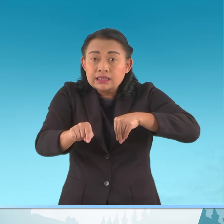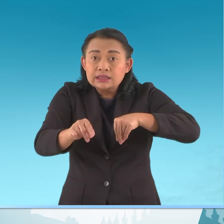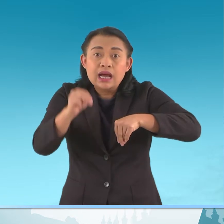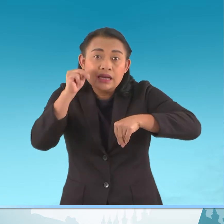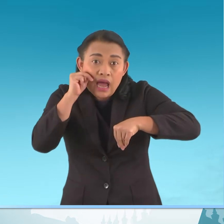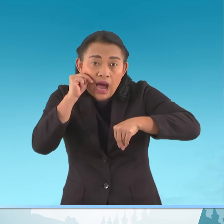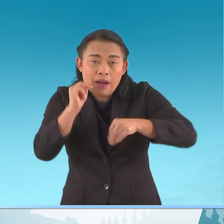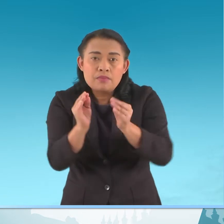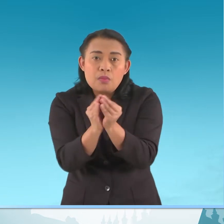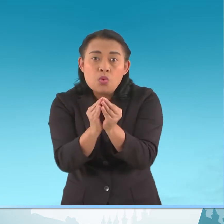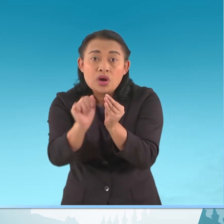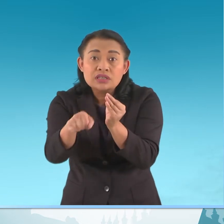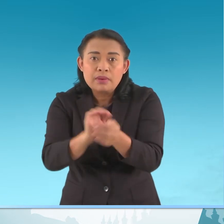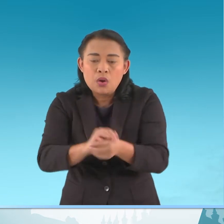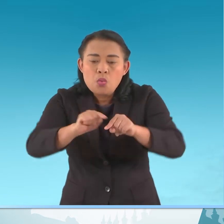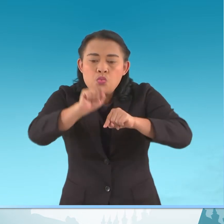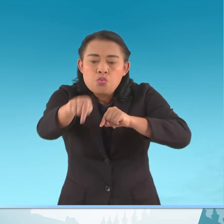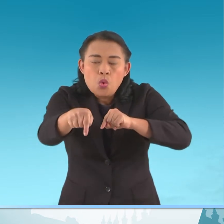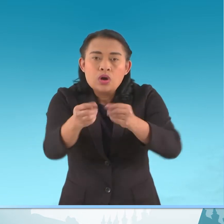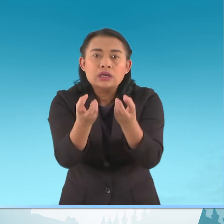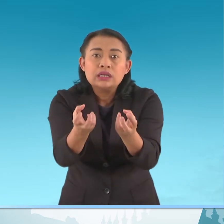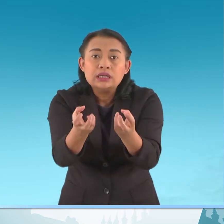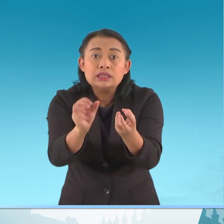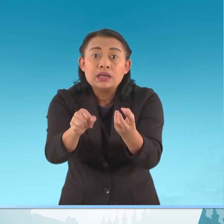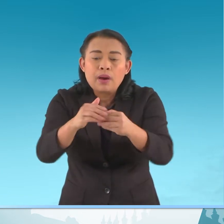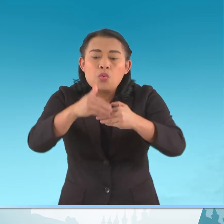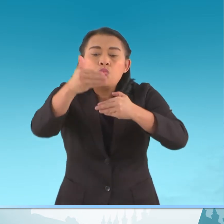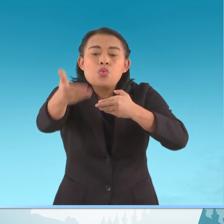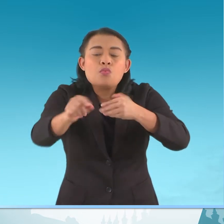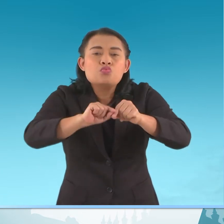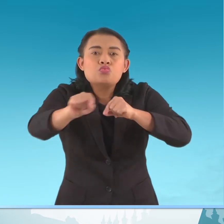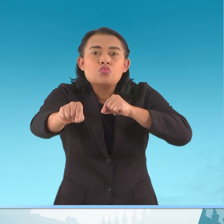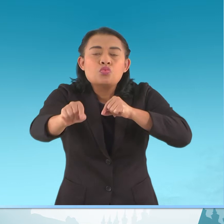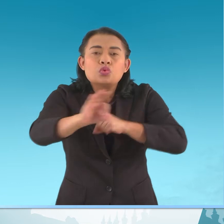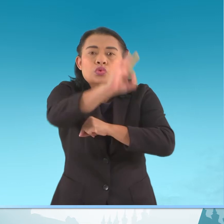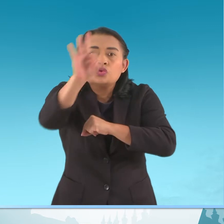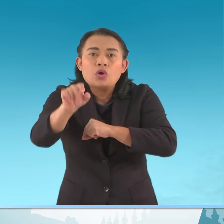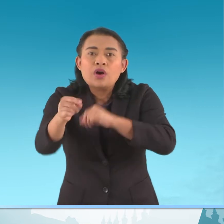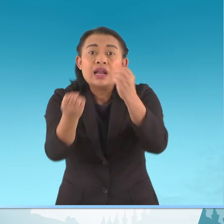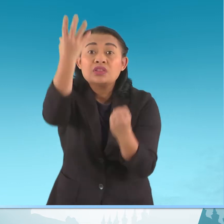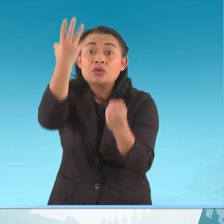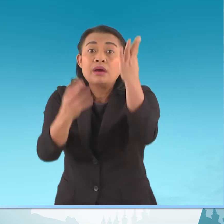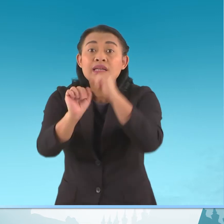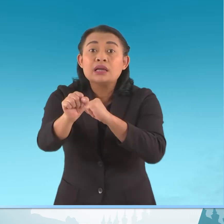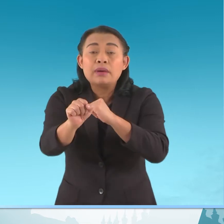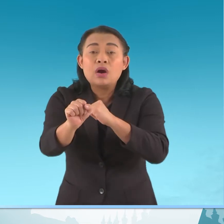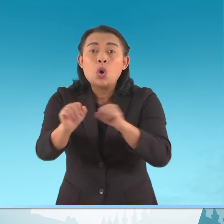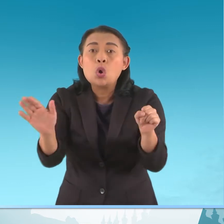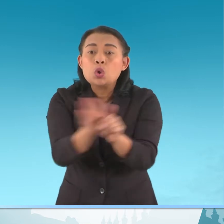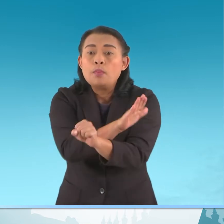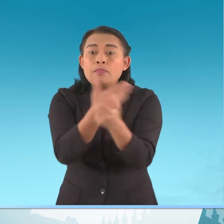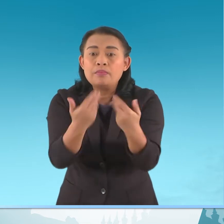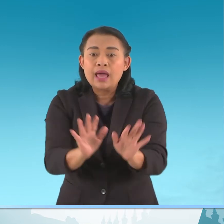ครับสระบัวกลางก็คือสวนหินนะครับไก่หรือต้นไม้กับท้องฟ้านะครับเห็นหน้า 3องค์ประกอบ